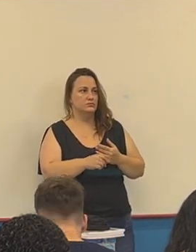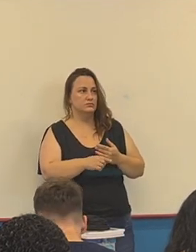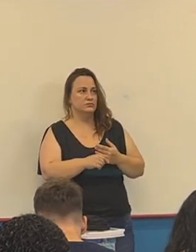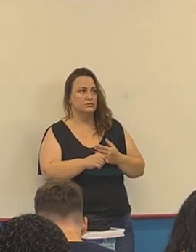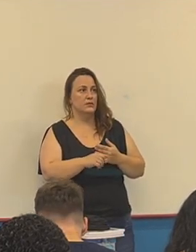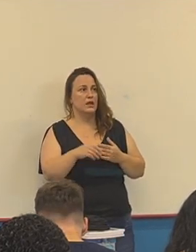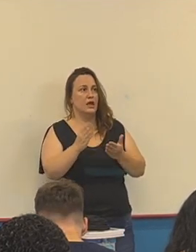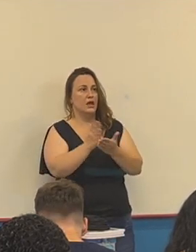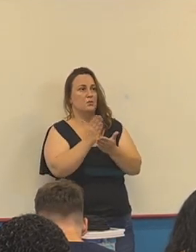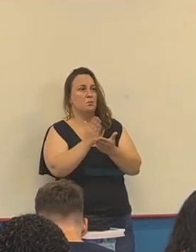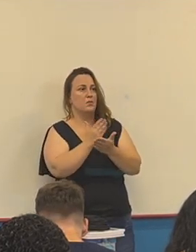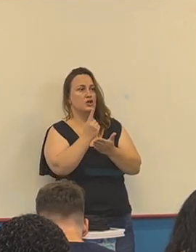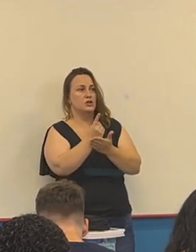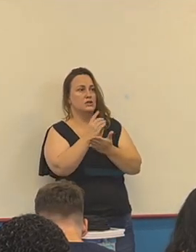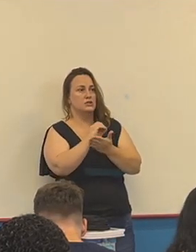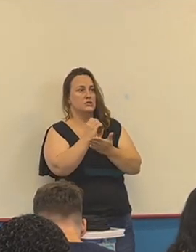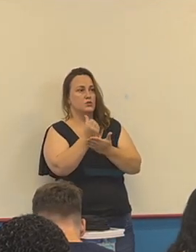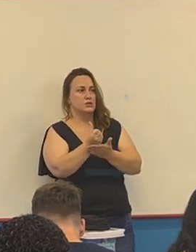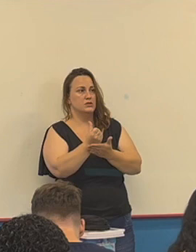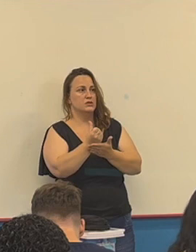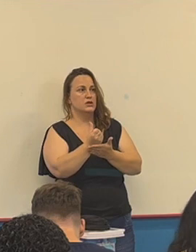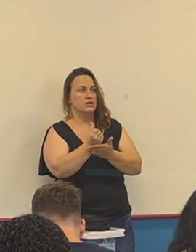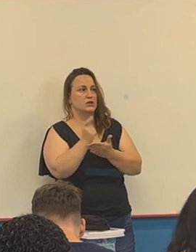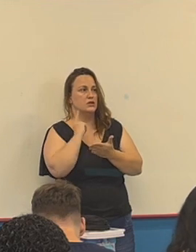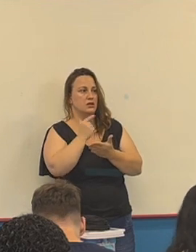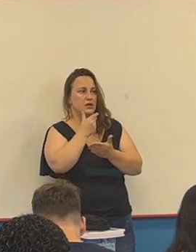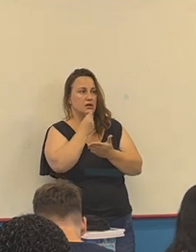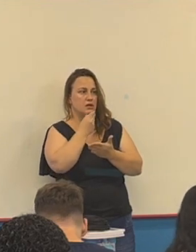Na página 106, tem um